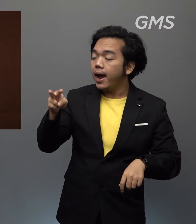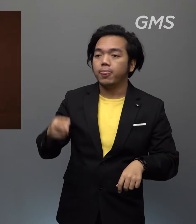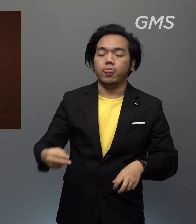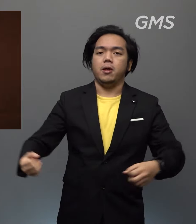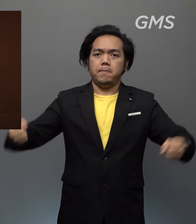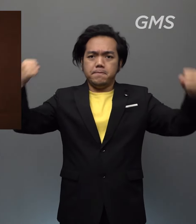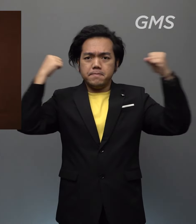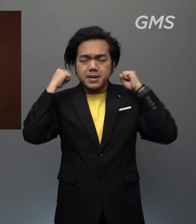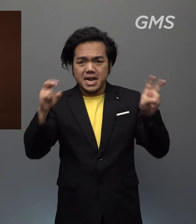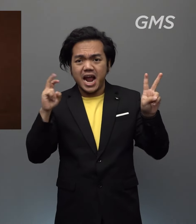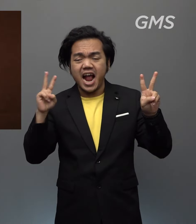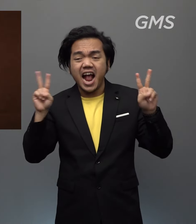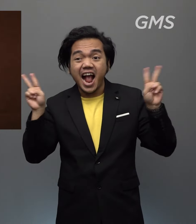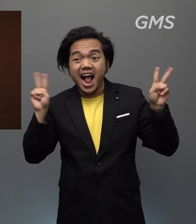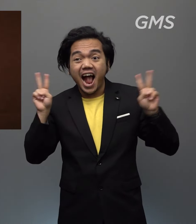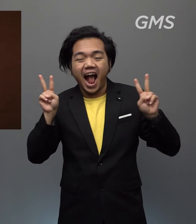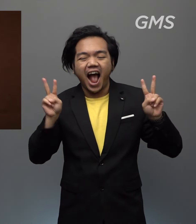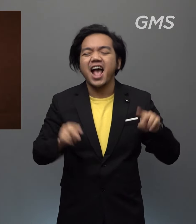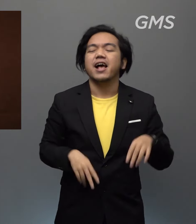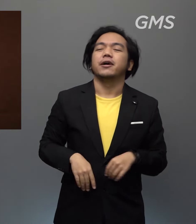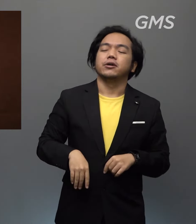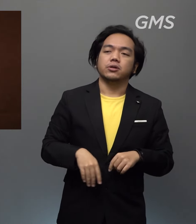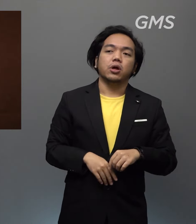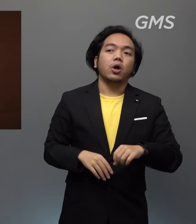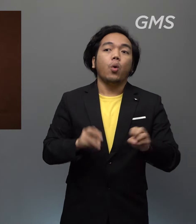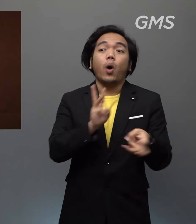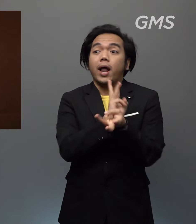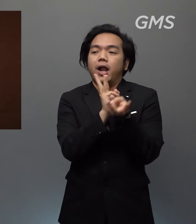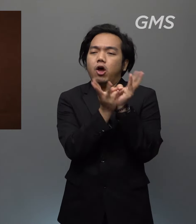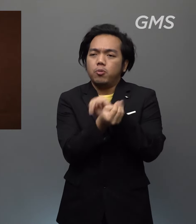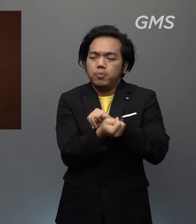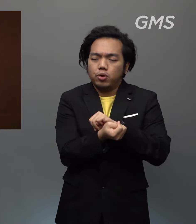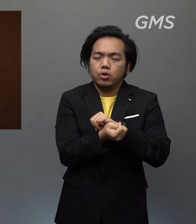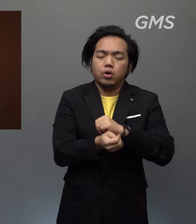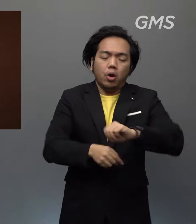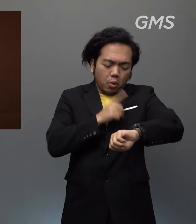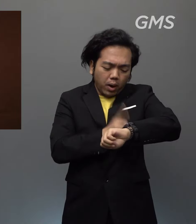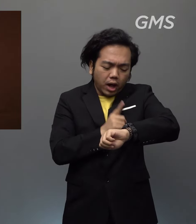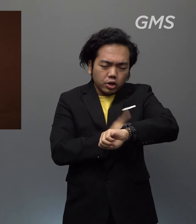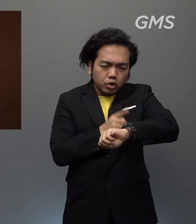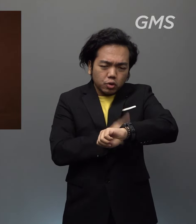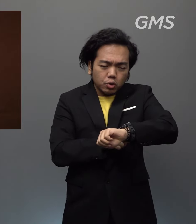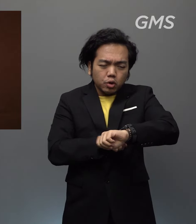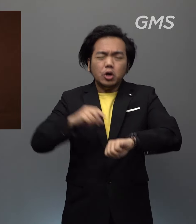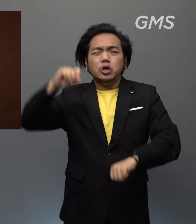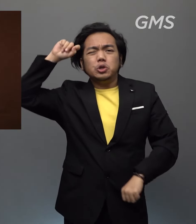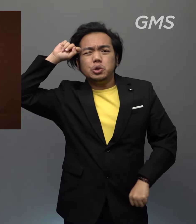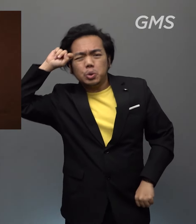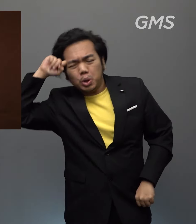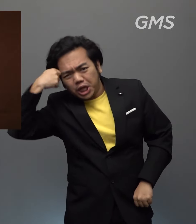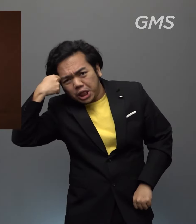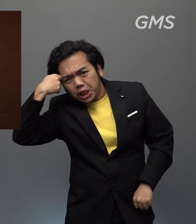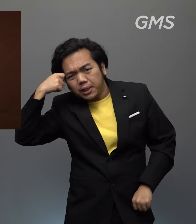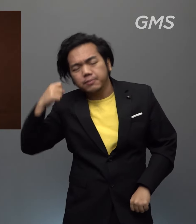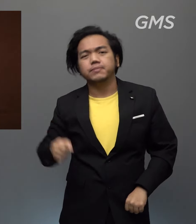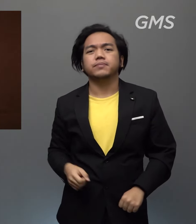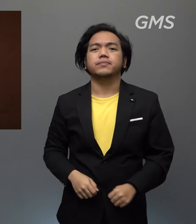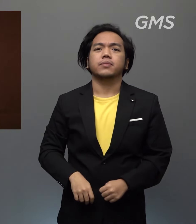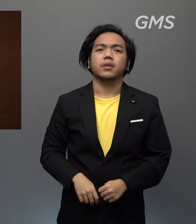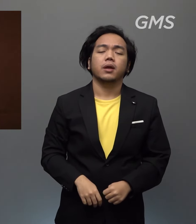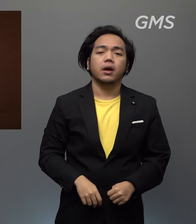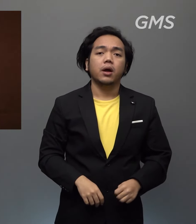keterpurukan. Sekalipun ada di dalam kondisi yang sulit dan terpuruk, kita tetap bisa